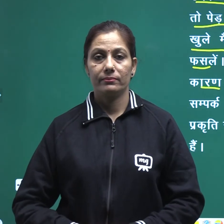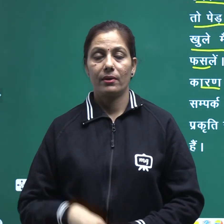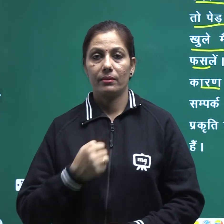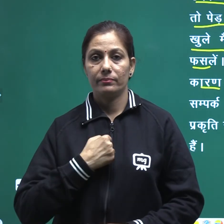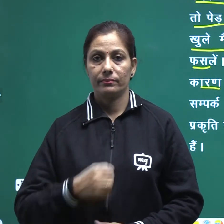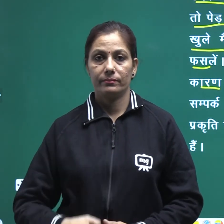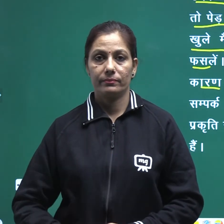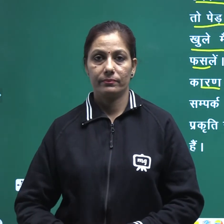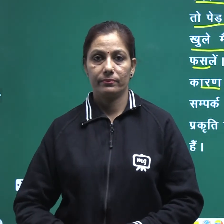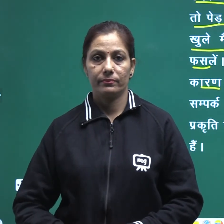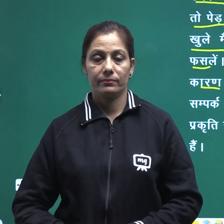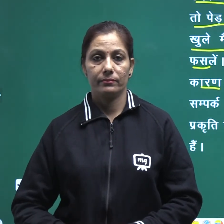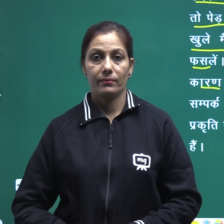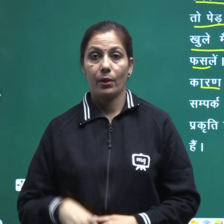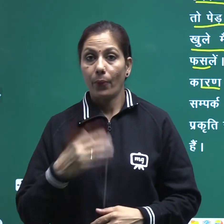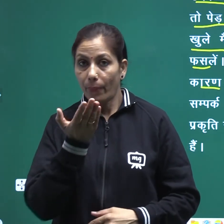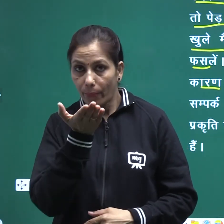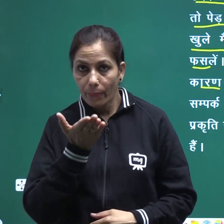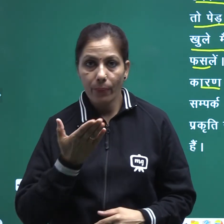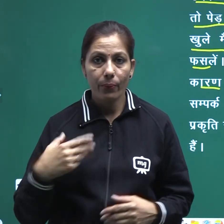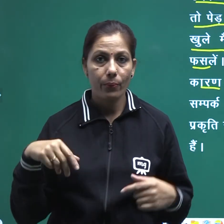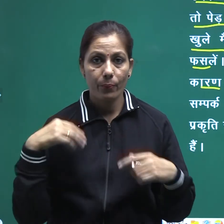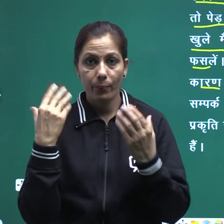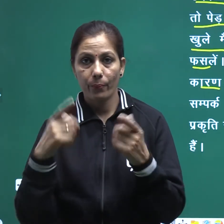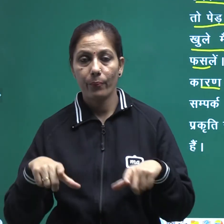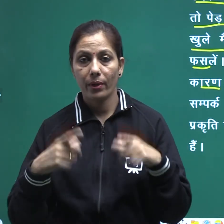कि हम कि प्रकृति के